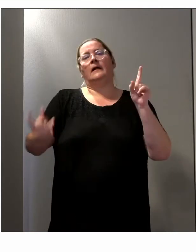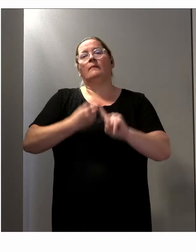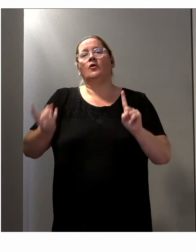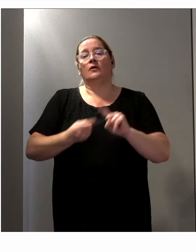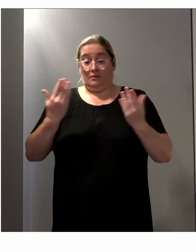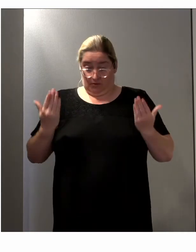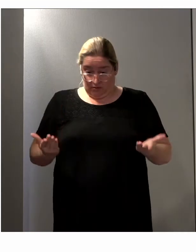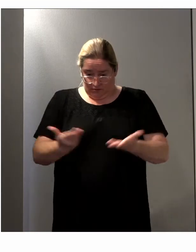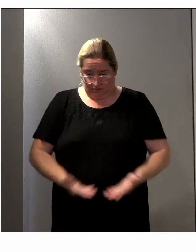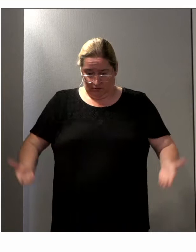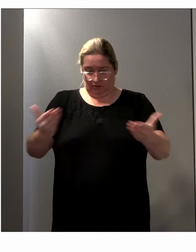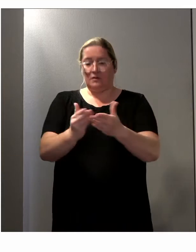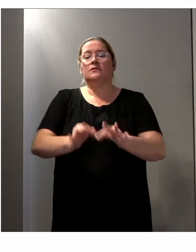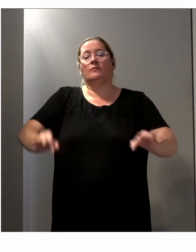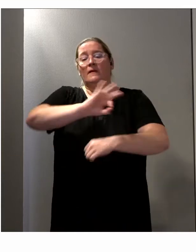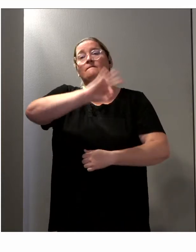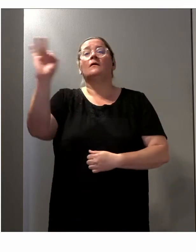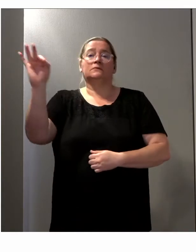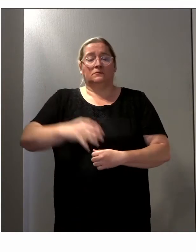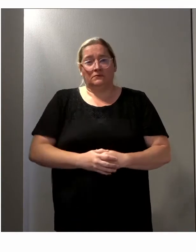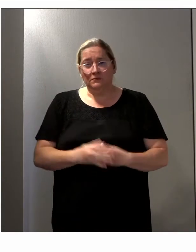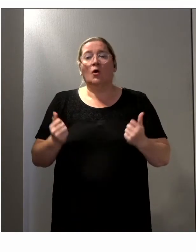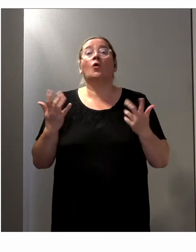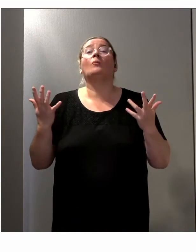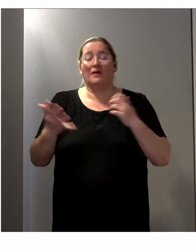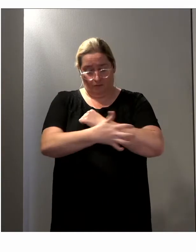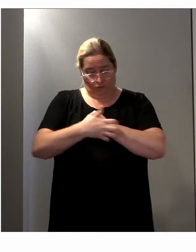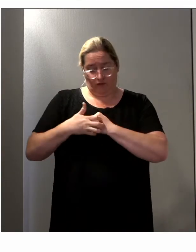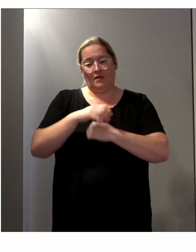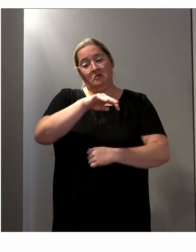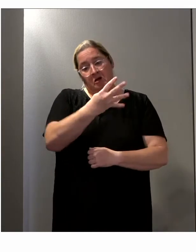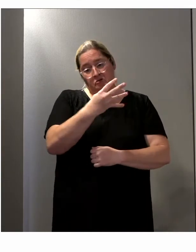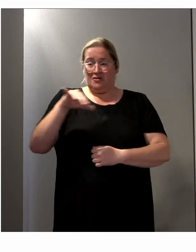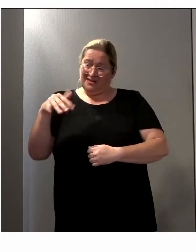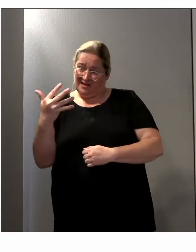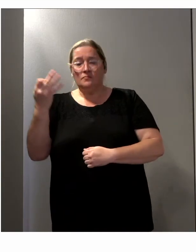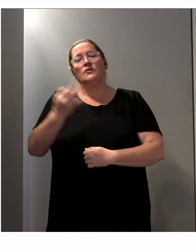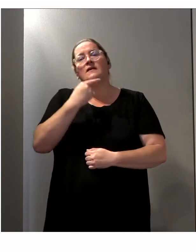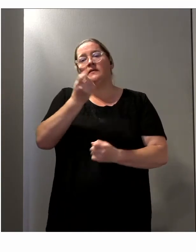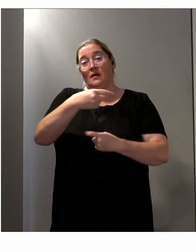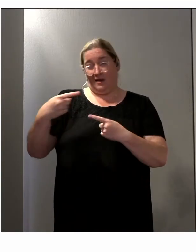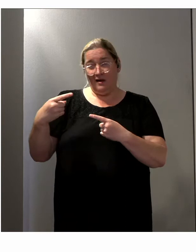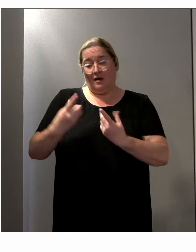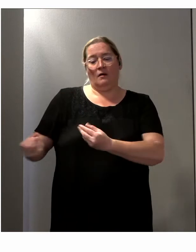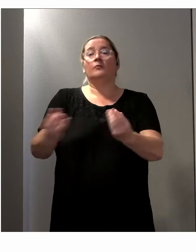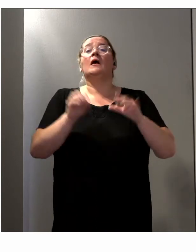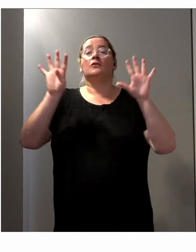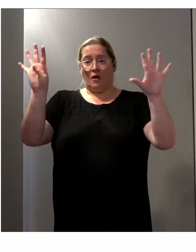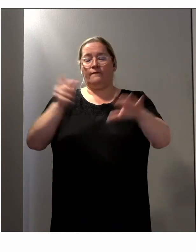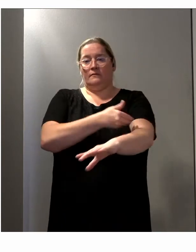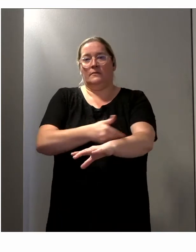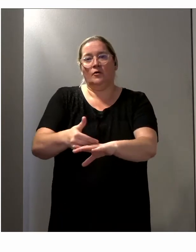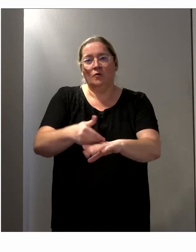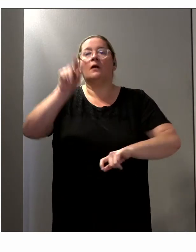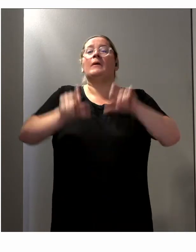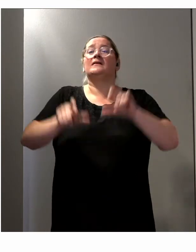pauvreté aujourd'hui, en population générale, c'est à peu près 14-15%. Donc il y a un peu plus de 9 millions de personnes qui vivent sous le seuil de pauvreté, entendu